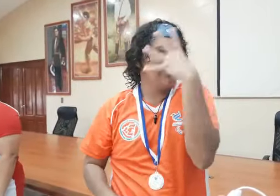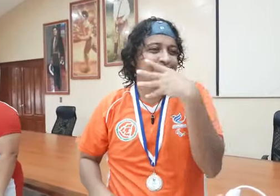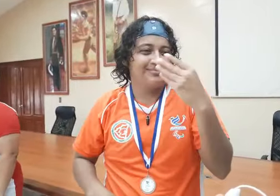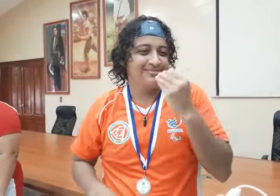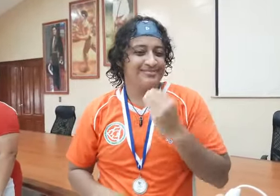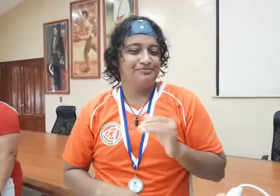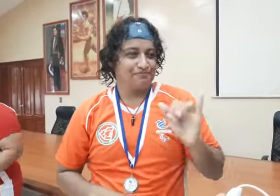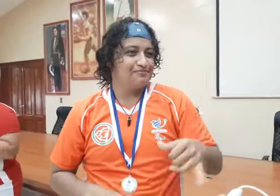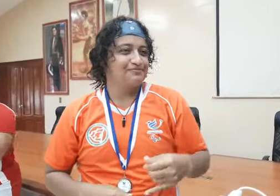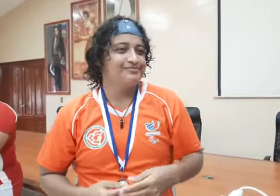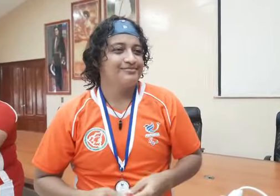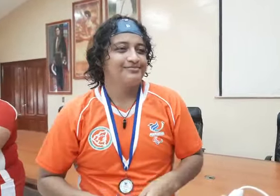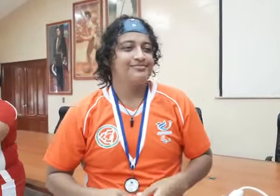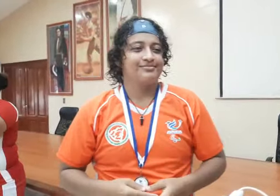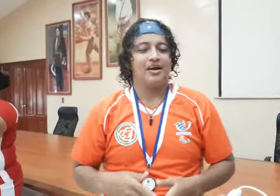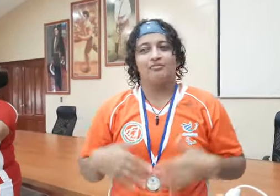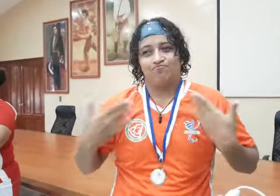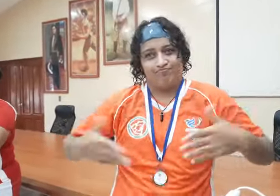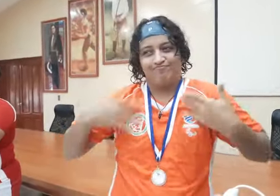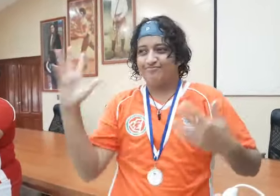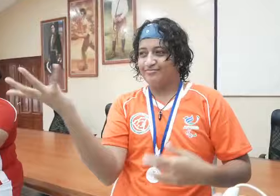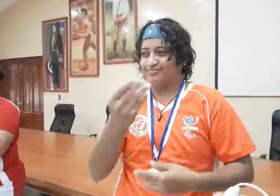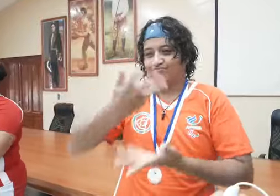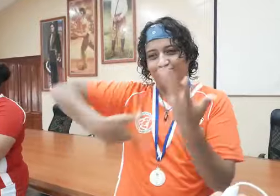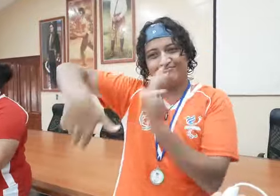miré bien todo, estuvo bonito el evento. Estoy alegre